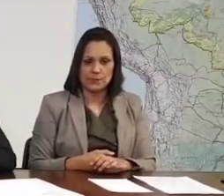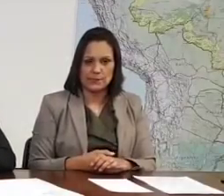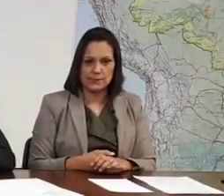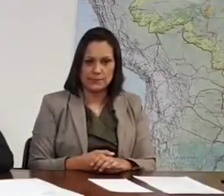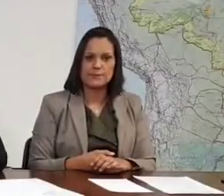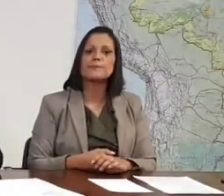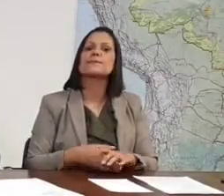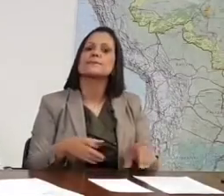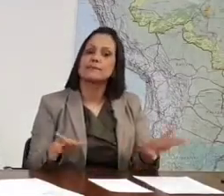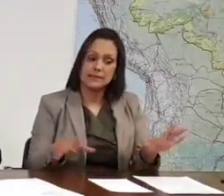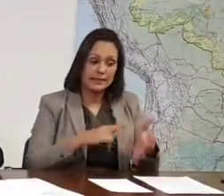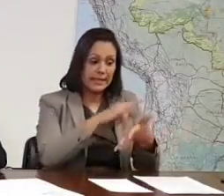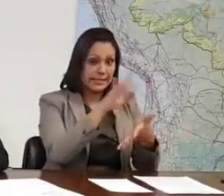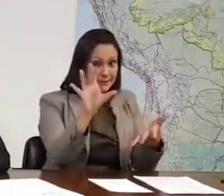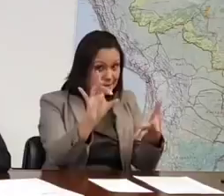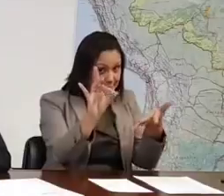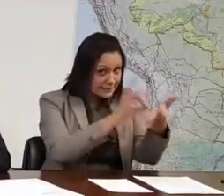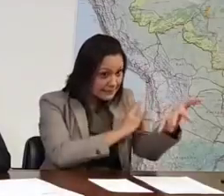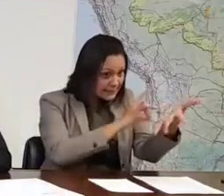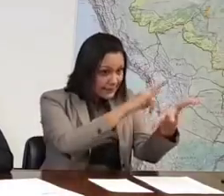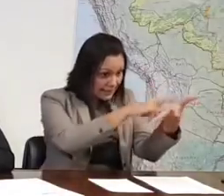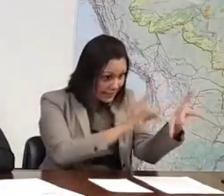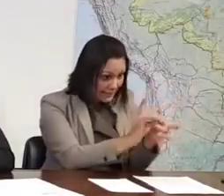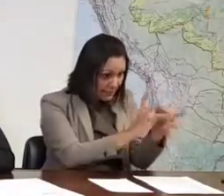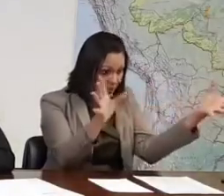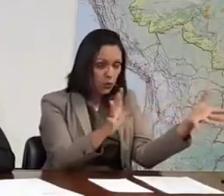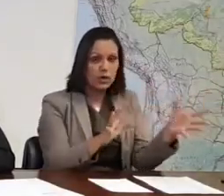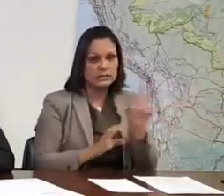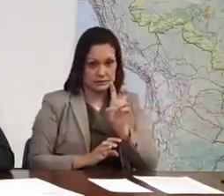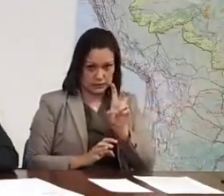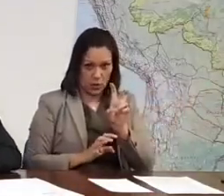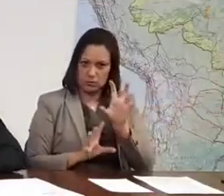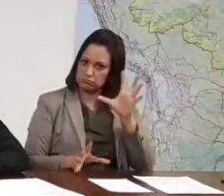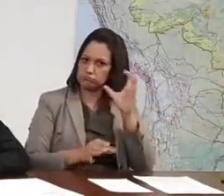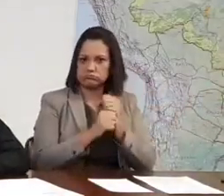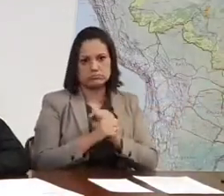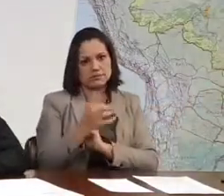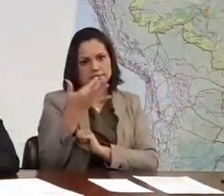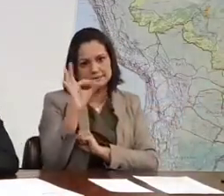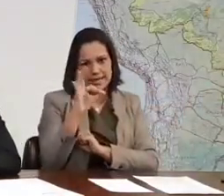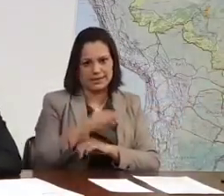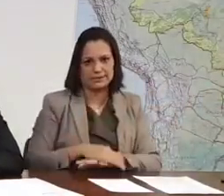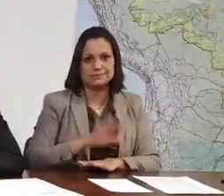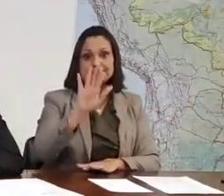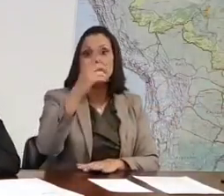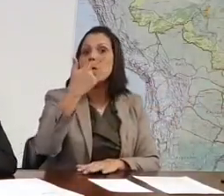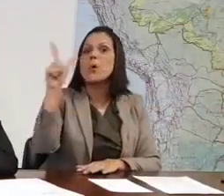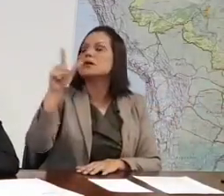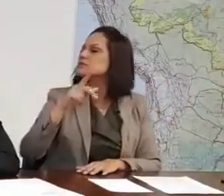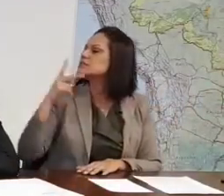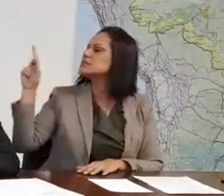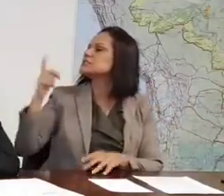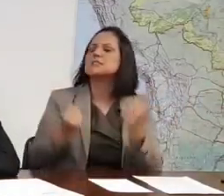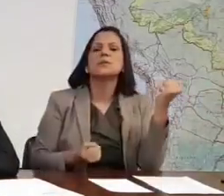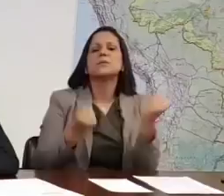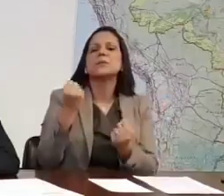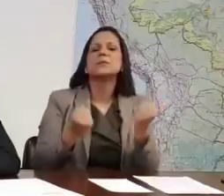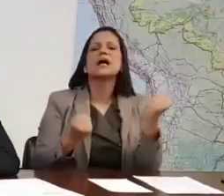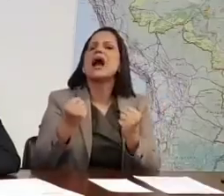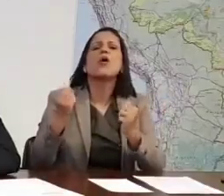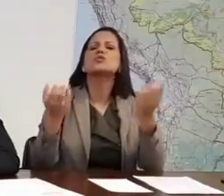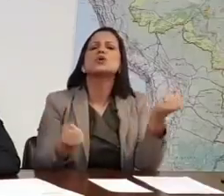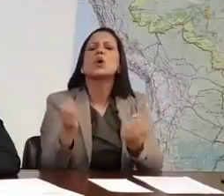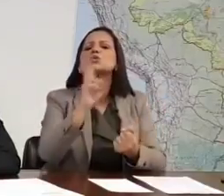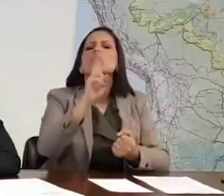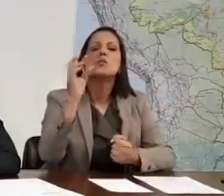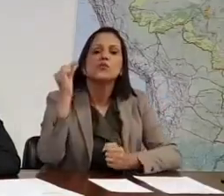do certificado, 5 anos, passou para 10. Detalhe, o que foi alterado aí? Você continua a carteira de motorista? Qual é o teu carro? Fusca?